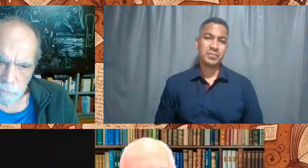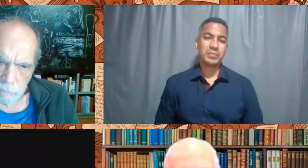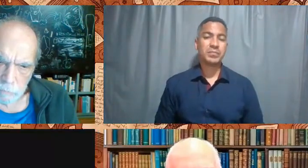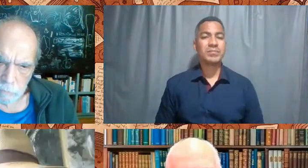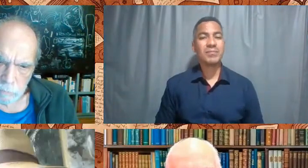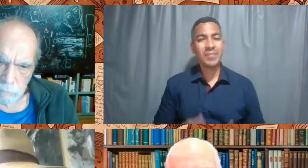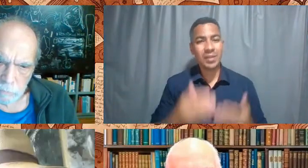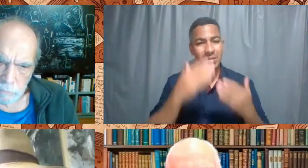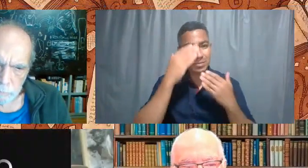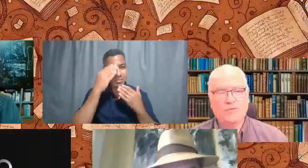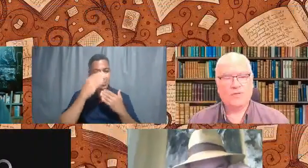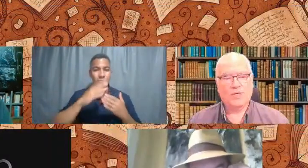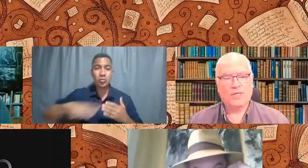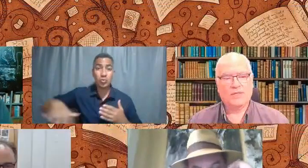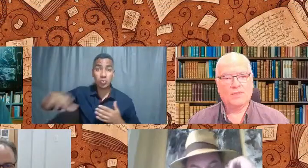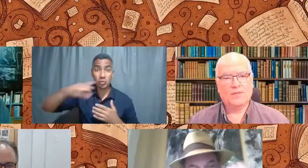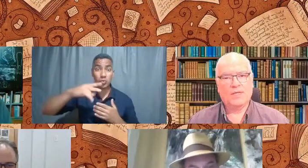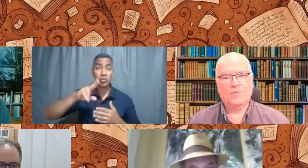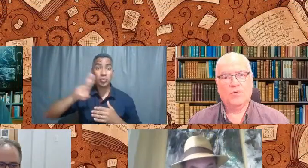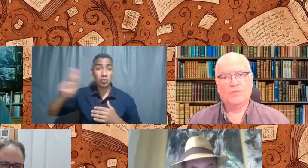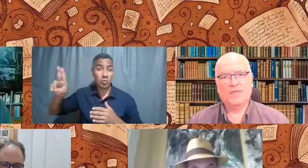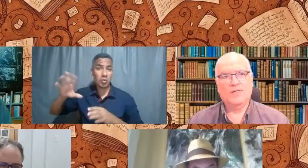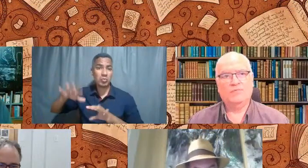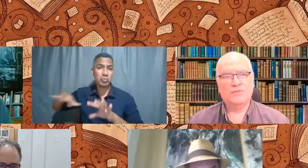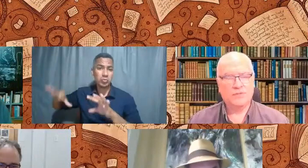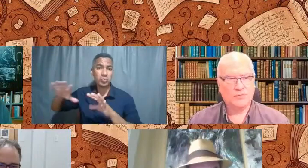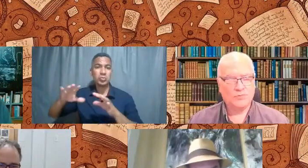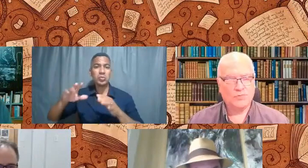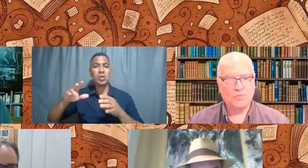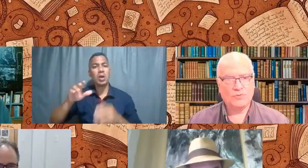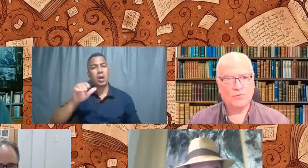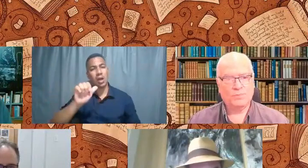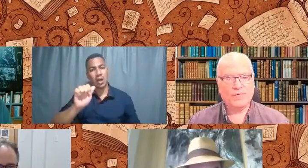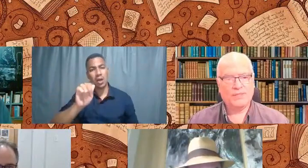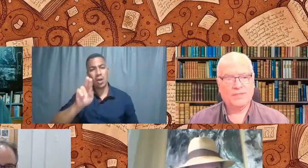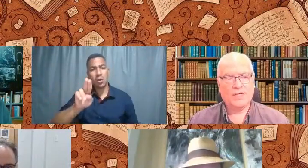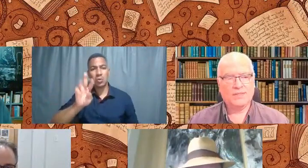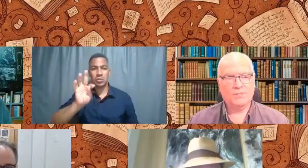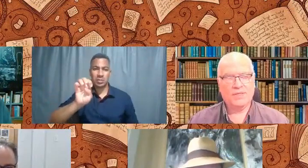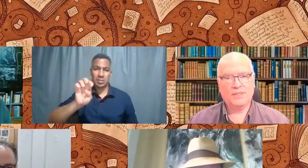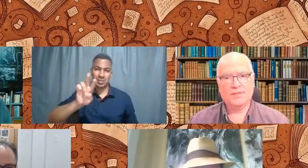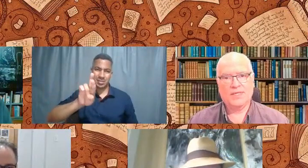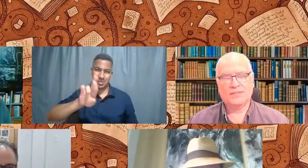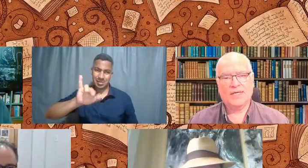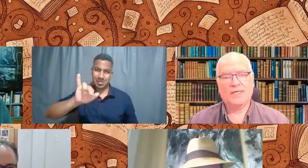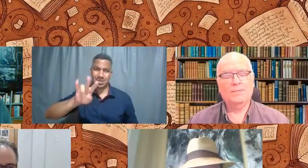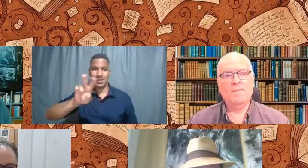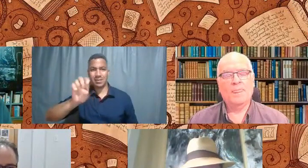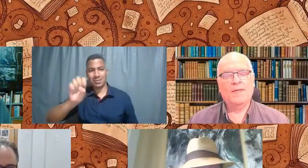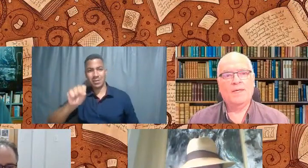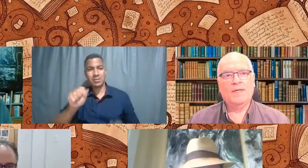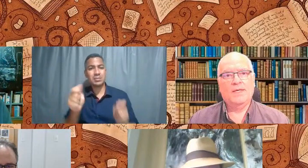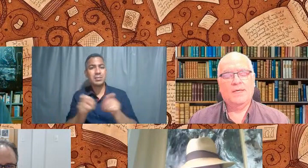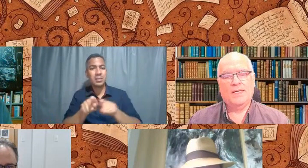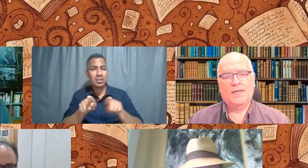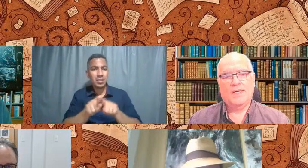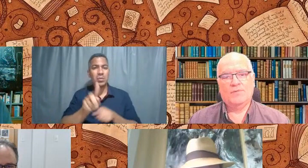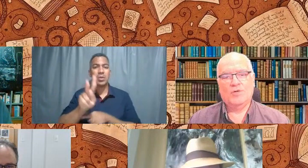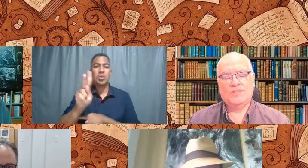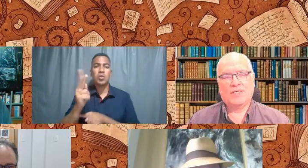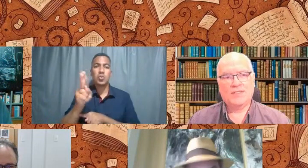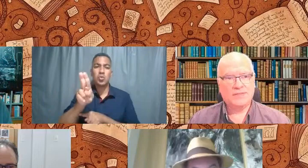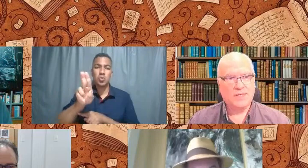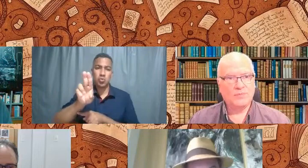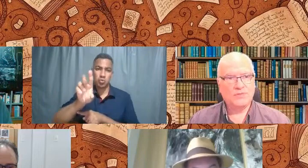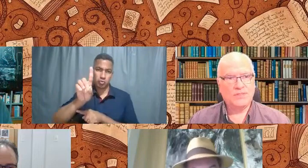comissão organizadora, e eu convido agora o Walter Ives e o Hudson para entrar também na sala,